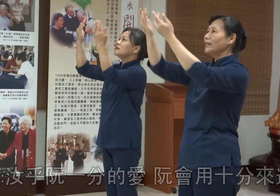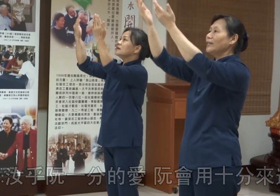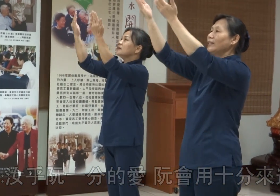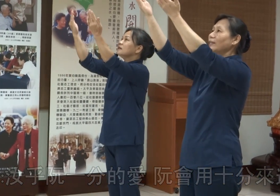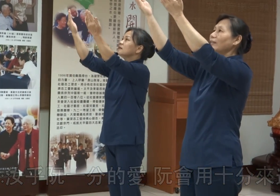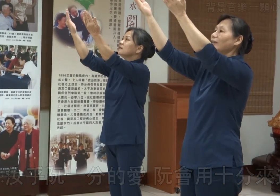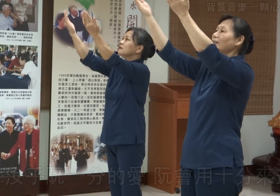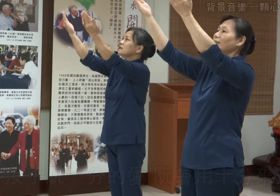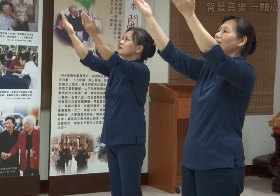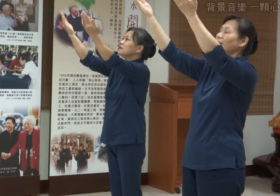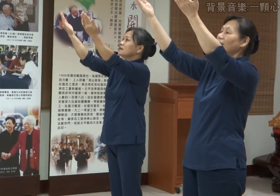由。